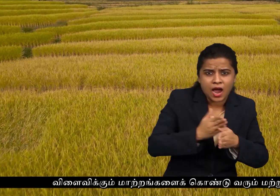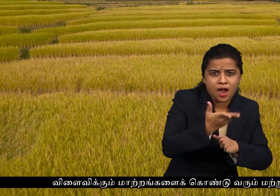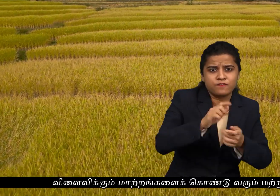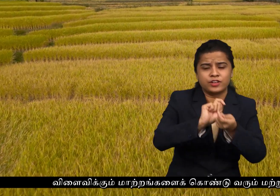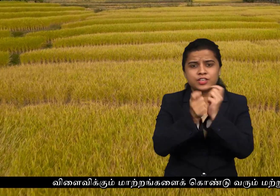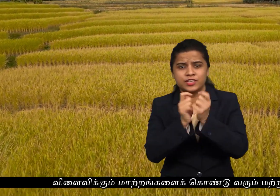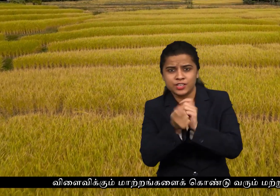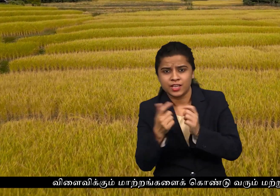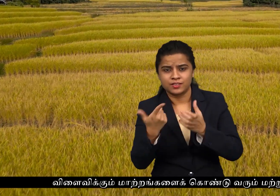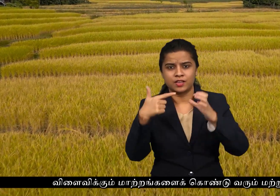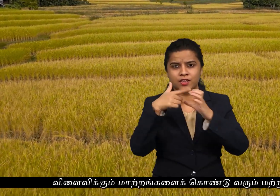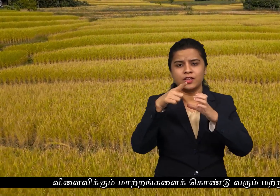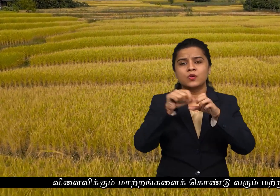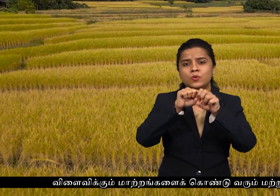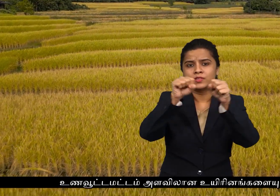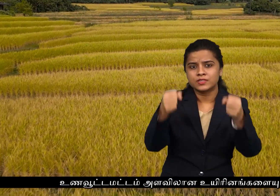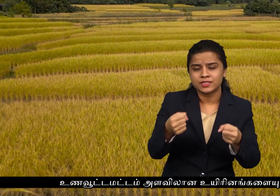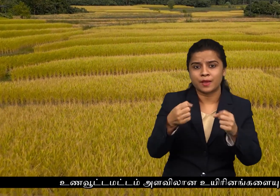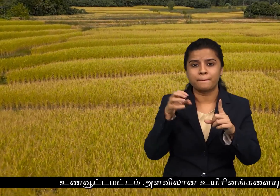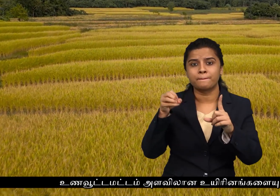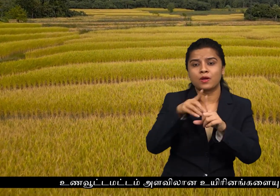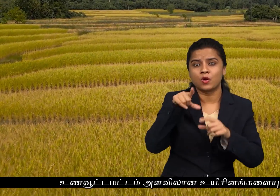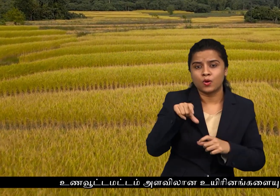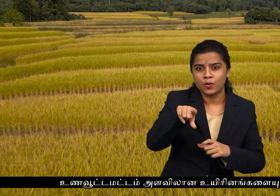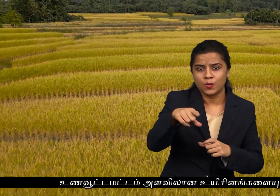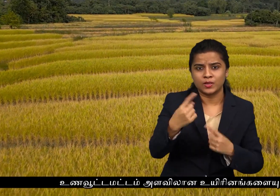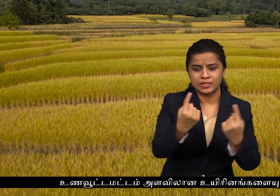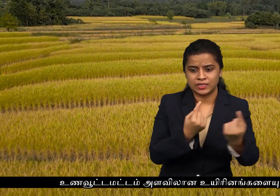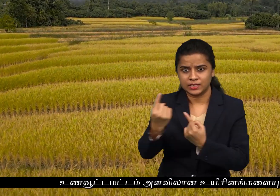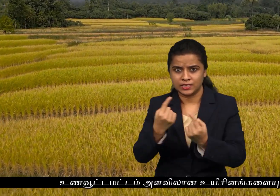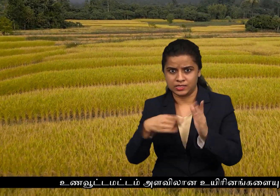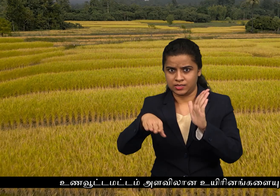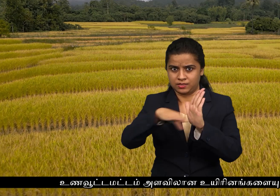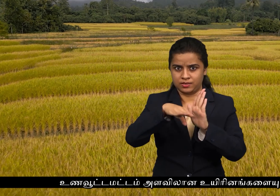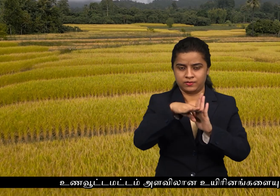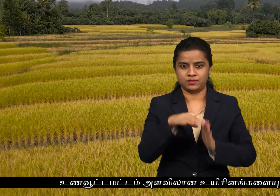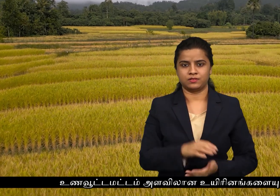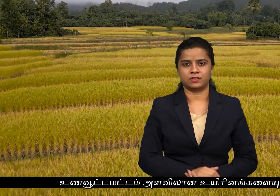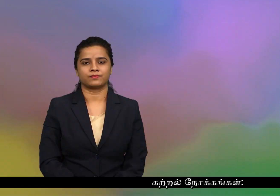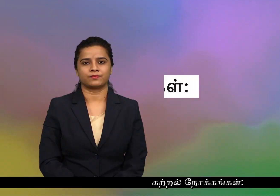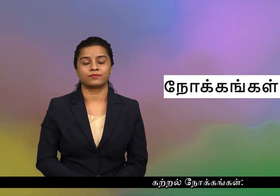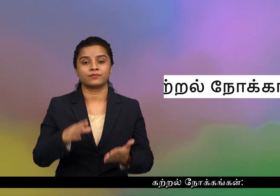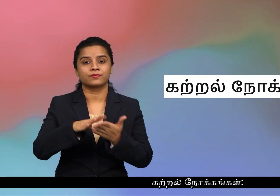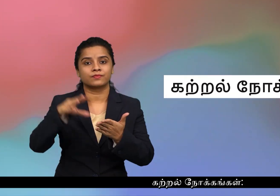கொண்டுவரும் மற்றும் ஒவ்வொரு உணவூட்டமட்டம் அளவிலான உயிரினங்களையும் பாதிக்கும். கற்றல்